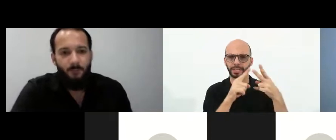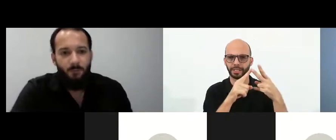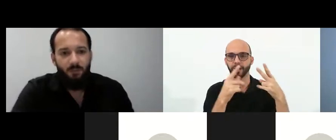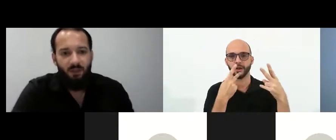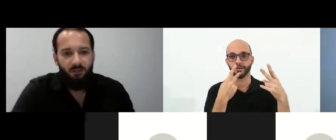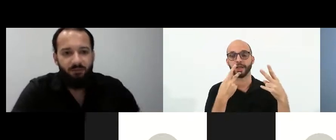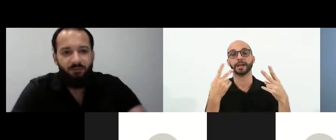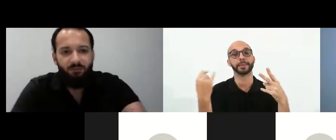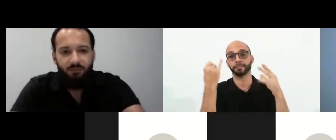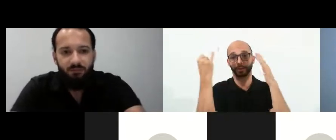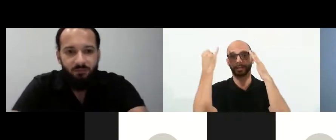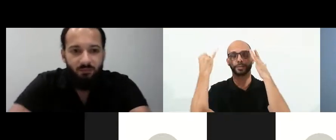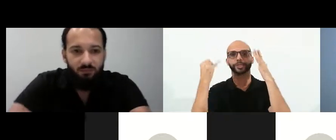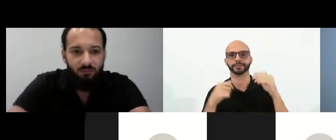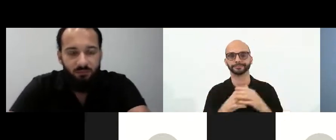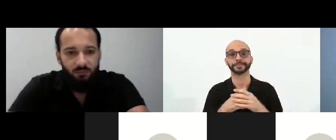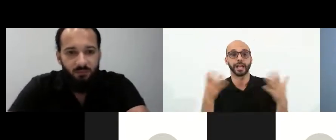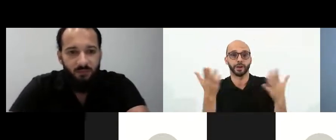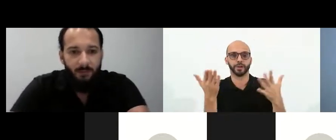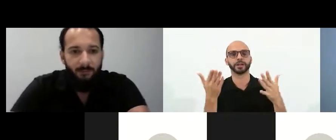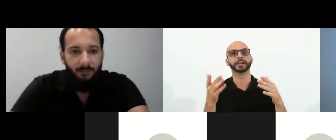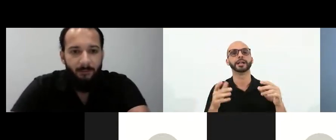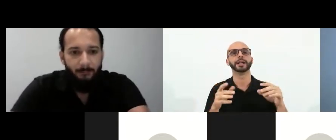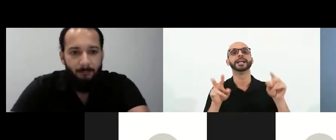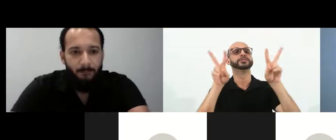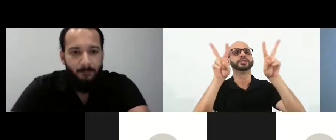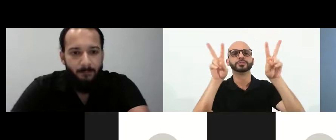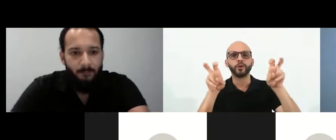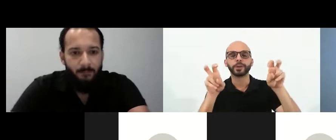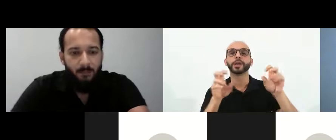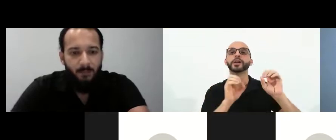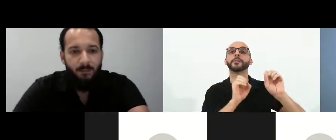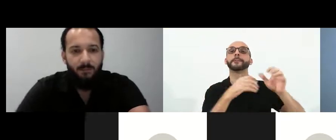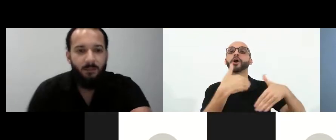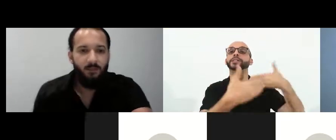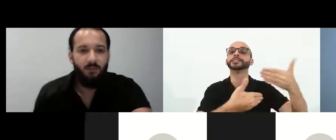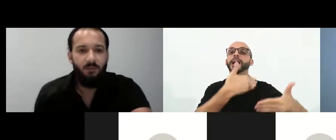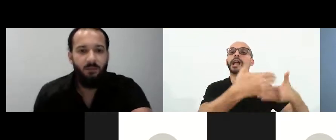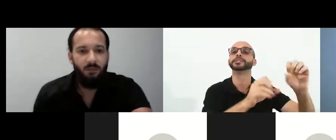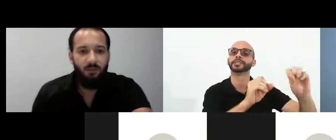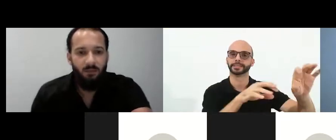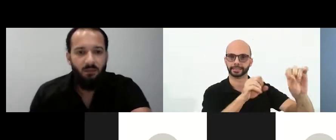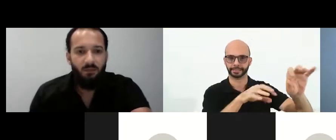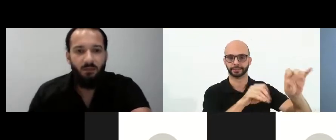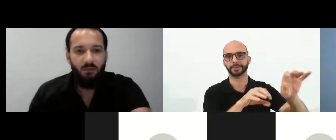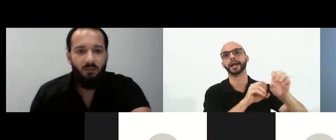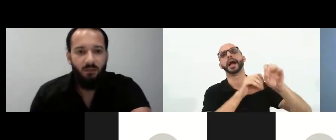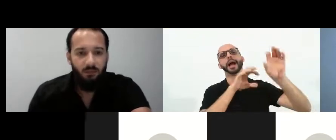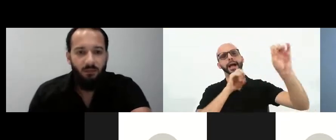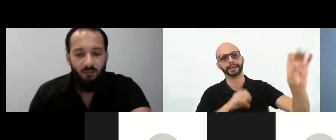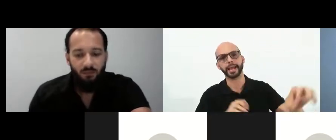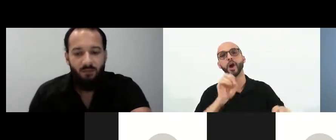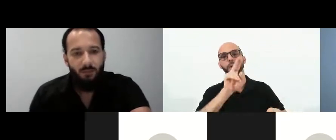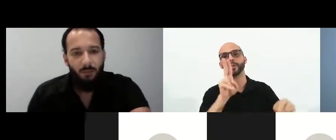nos desenvolver. A segunda questão também muito importante é sobre o processo